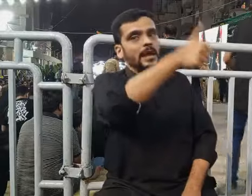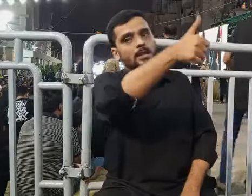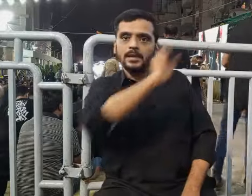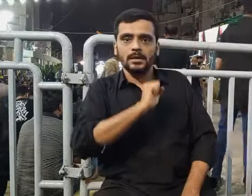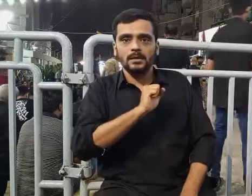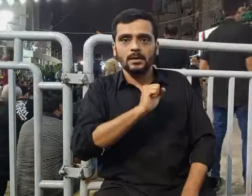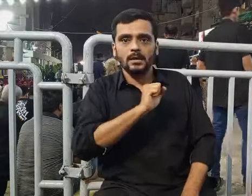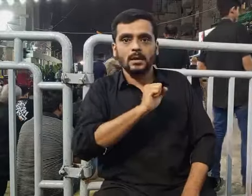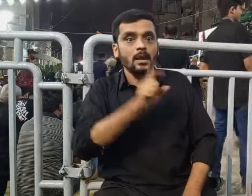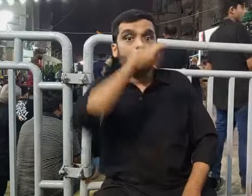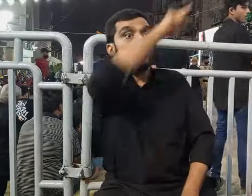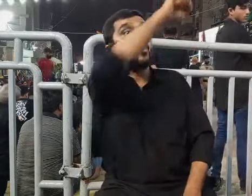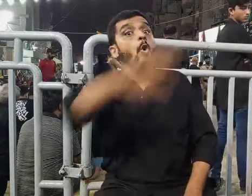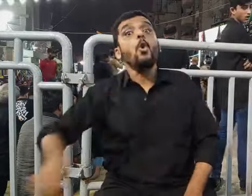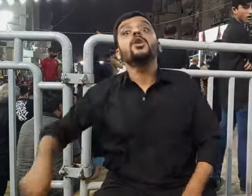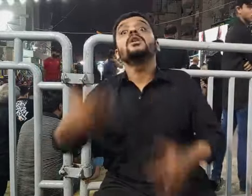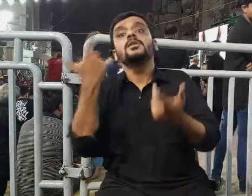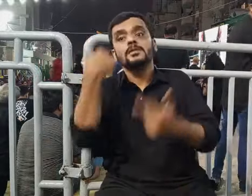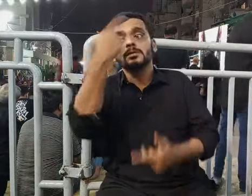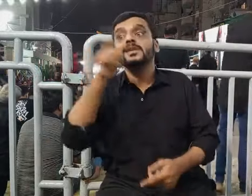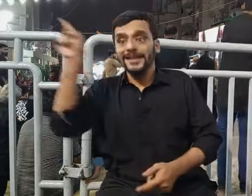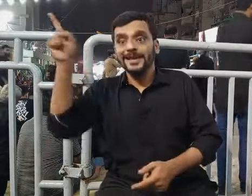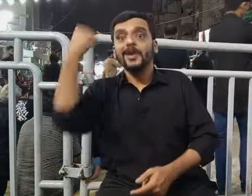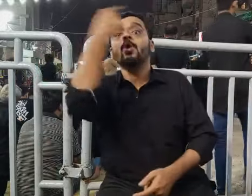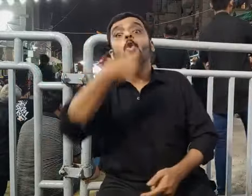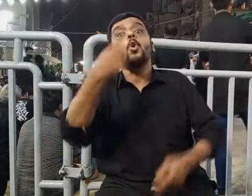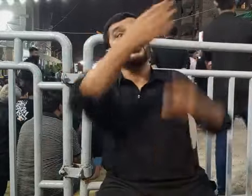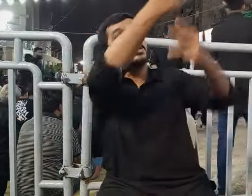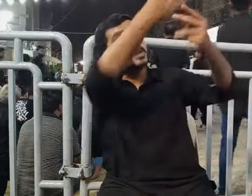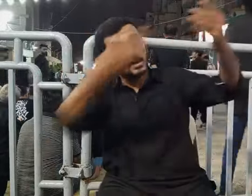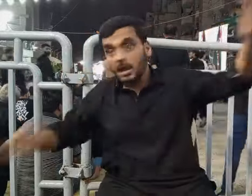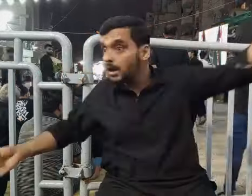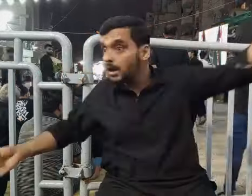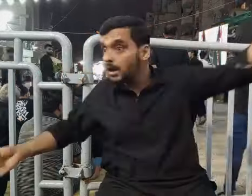ورنہ ہزاروں نبی ہوئے اس نسل میں، ہزاروں ہوئے، ہزاروں۔